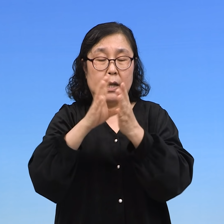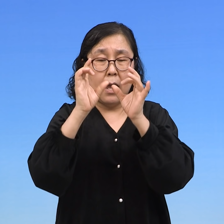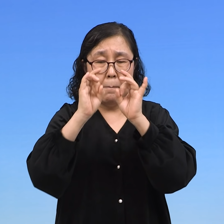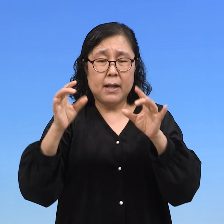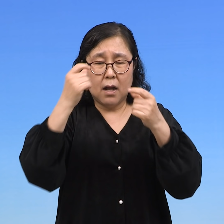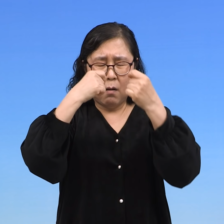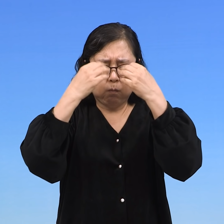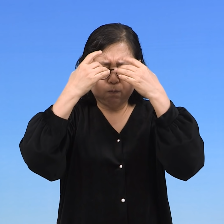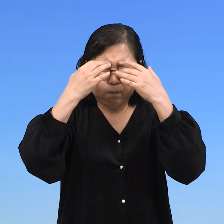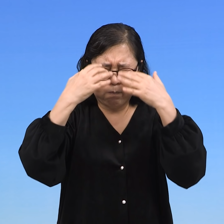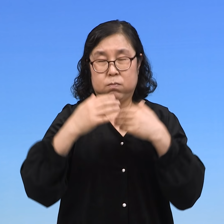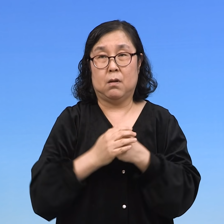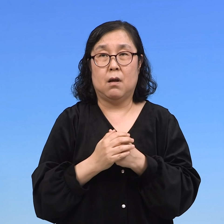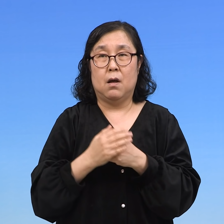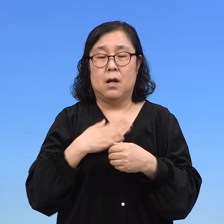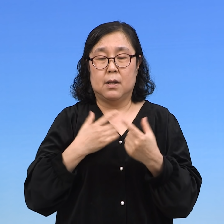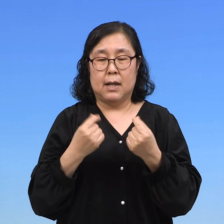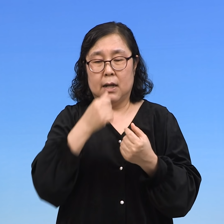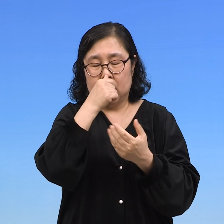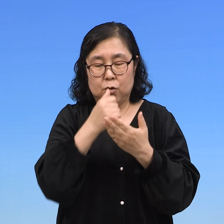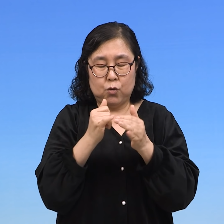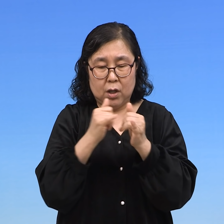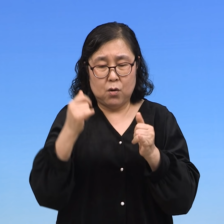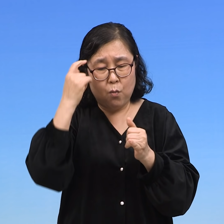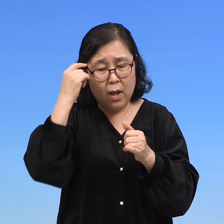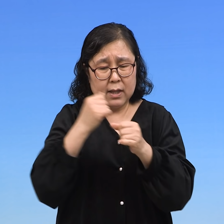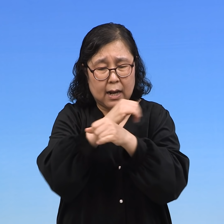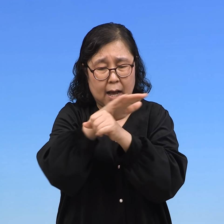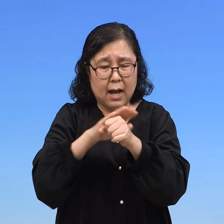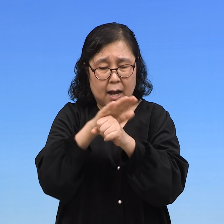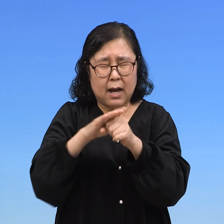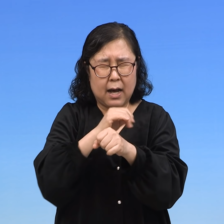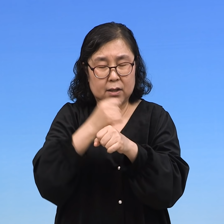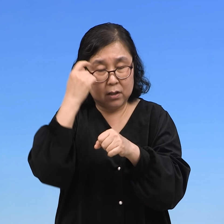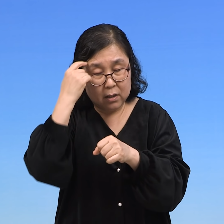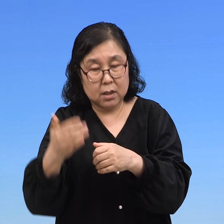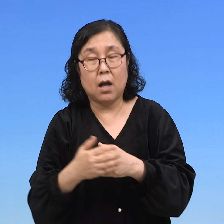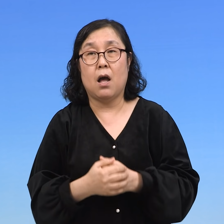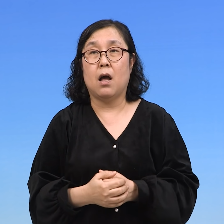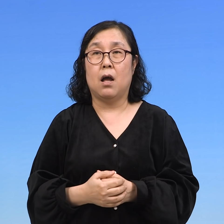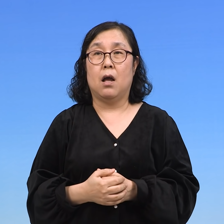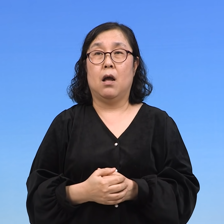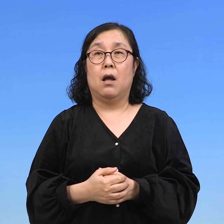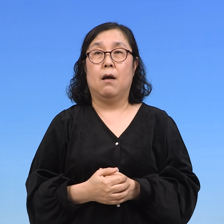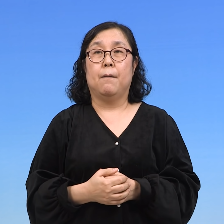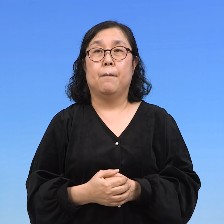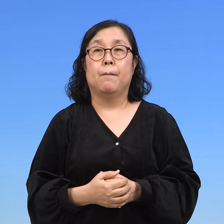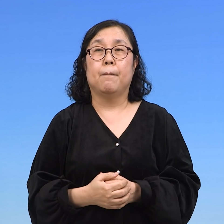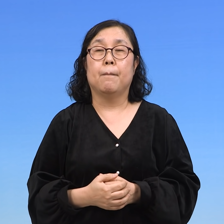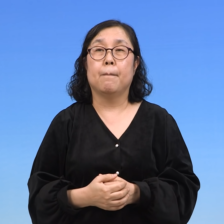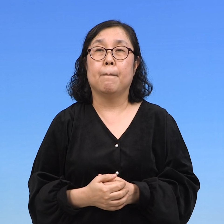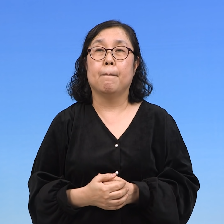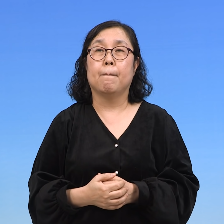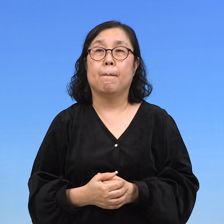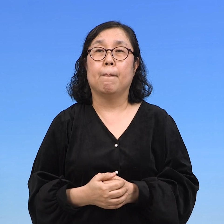거예요 나 같은 죄인을 왜 사랑하셨는지 그렇게 하고 있는데 지난